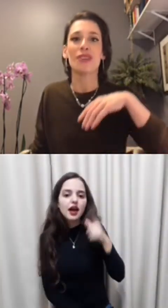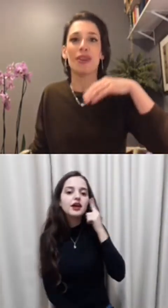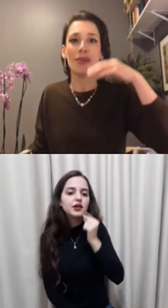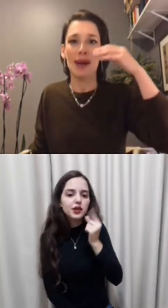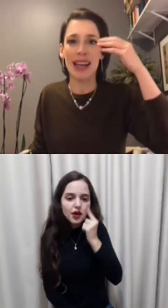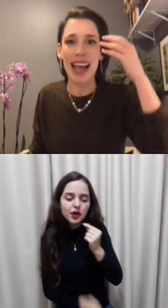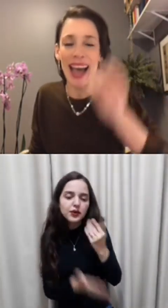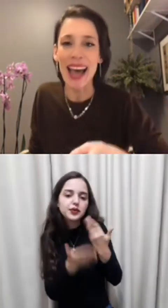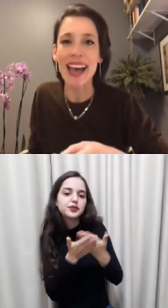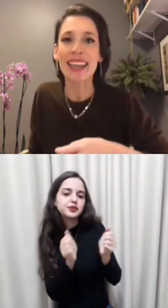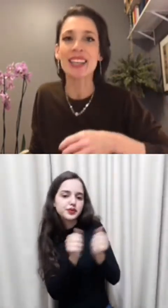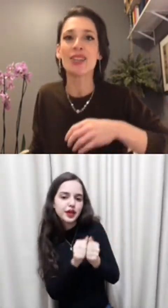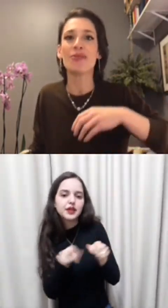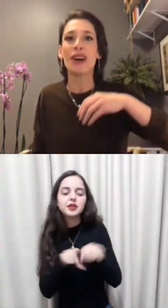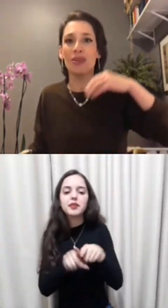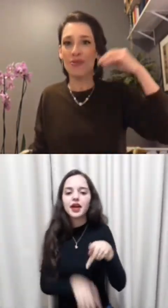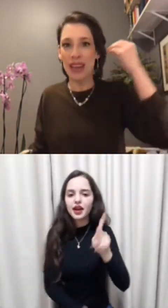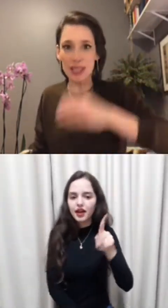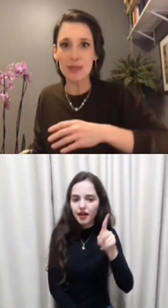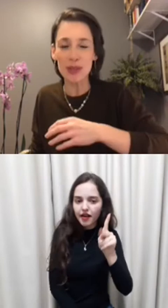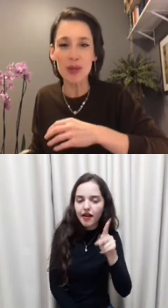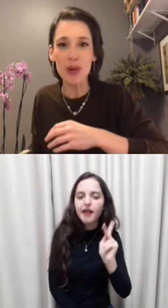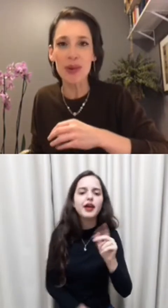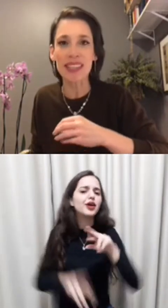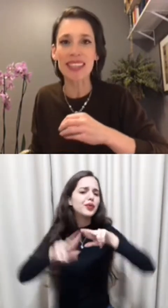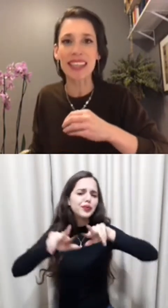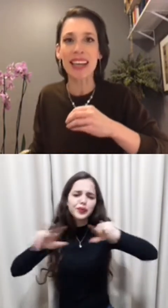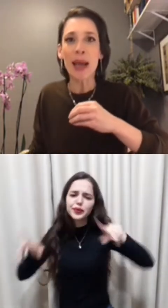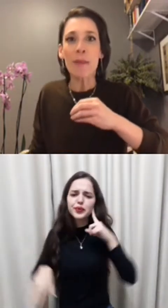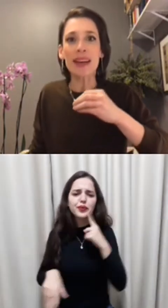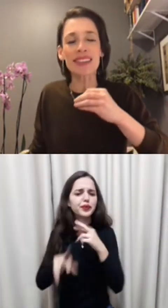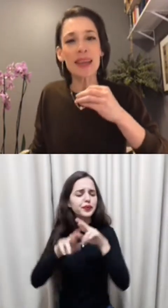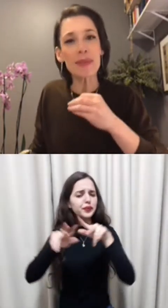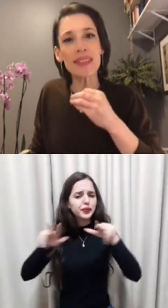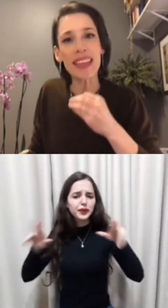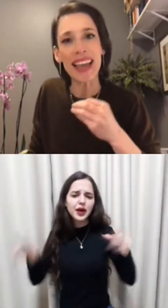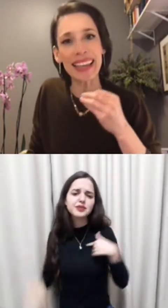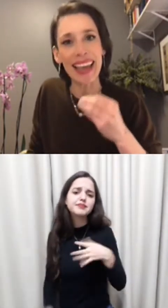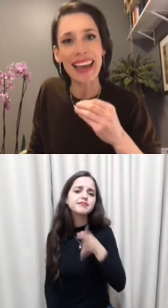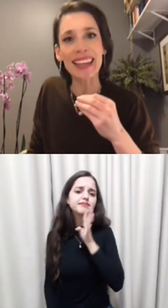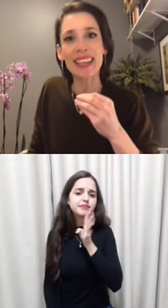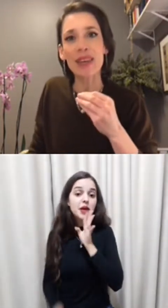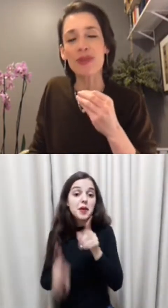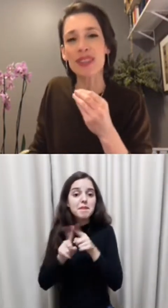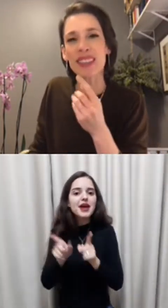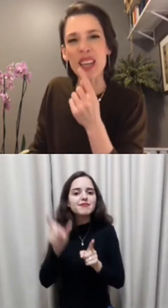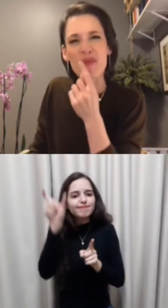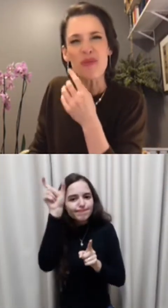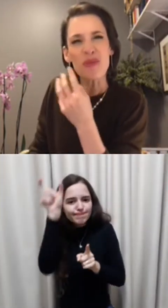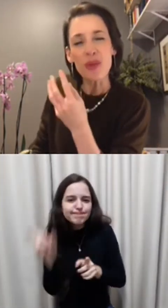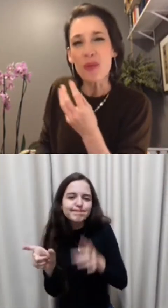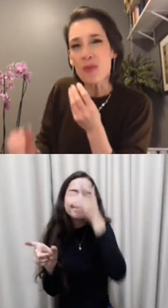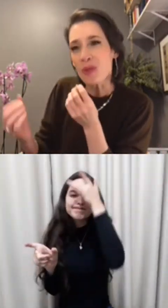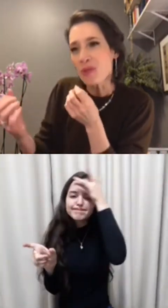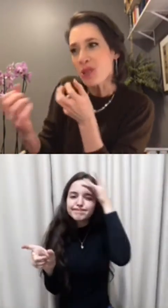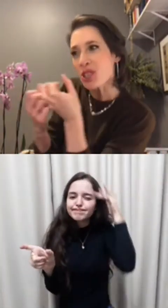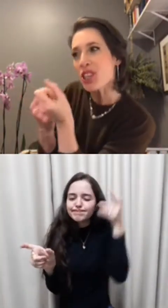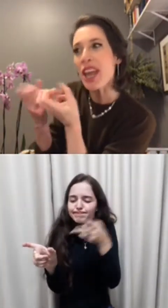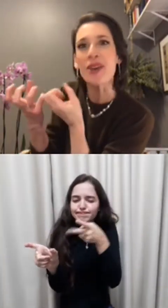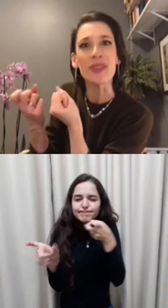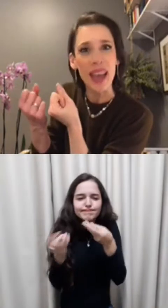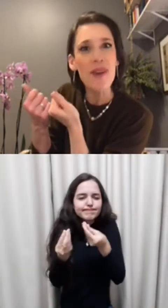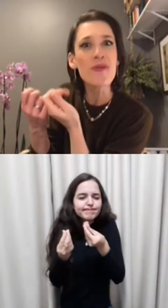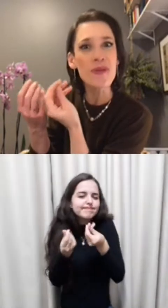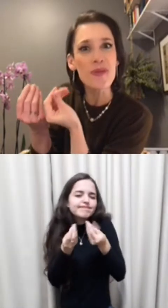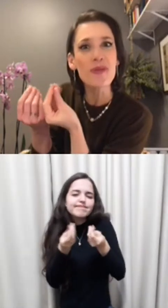tive aula com a Karen, tive aula com várias pessoas, assim. Mas sempre tem aquela que você tem um